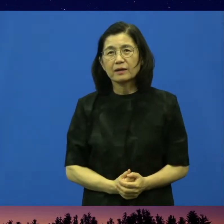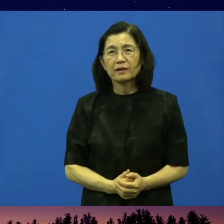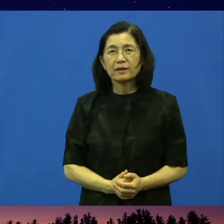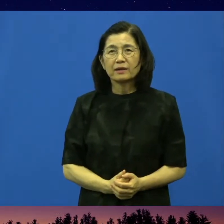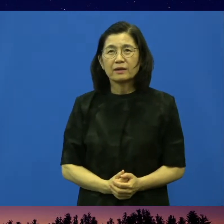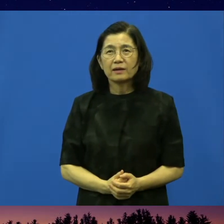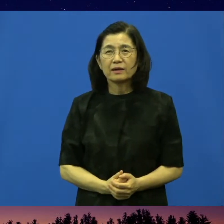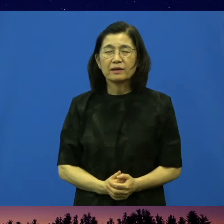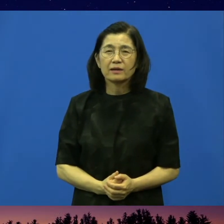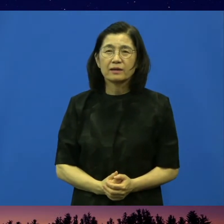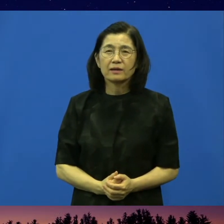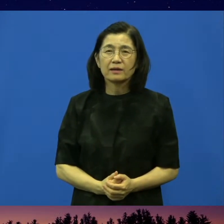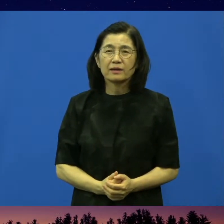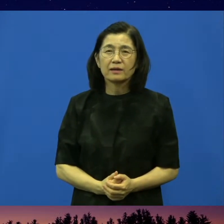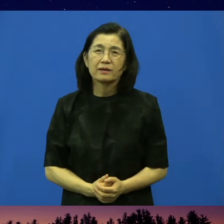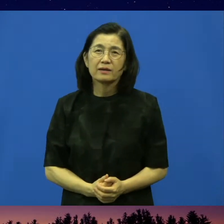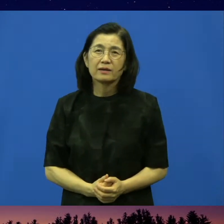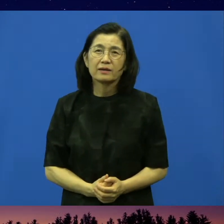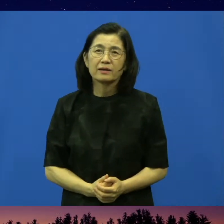감옥에 들어가.